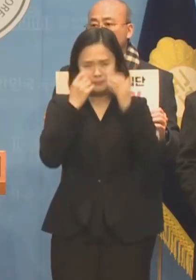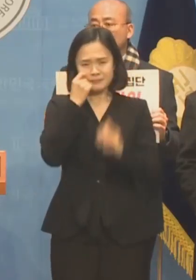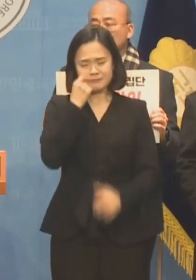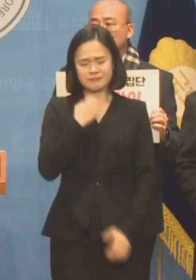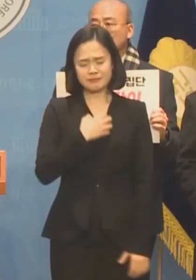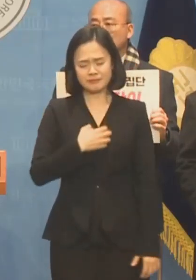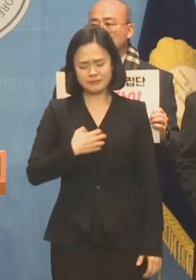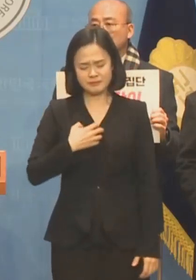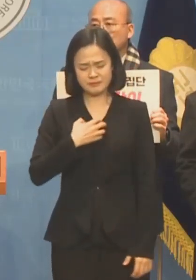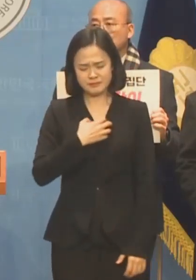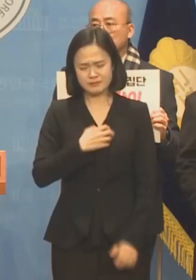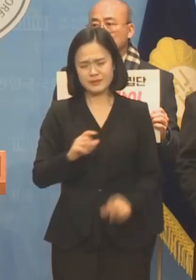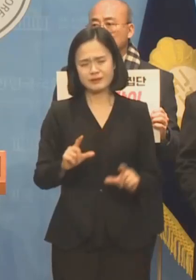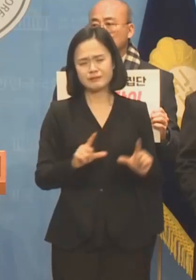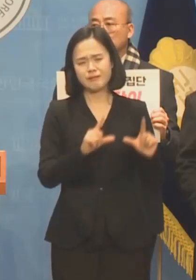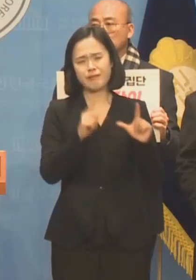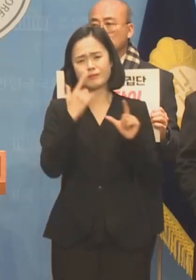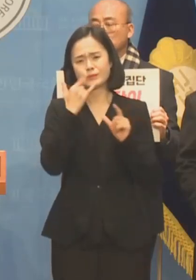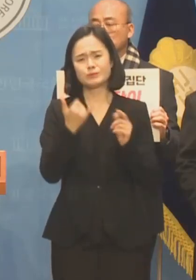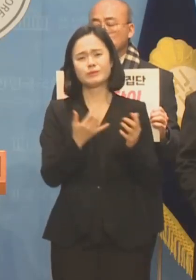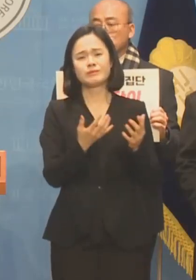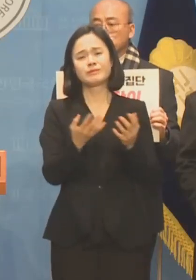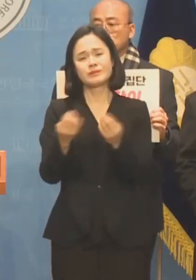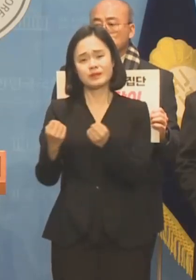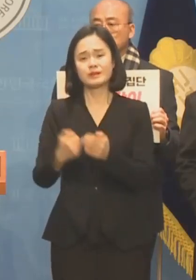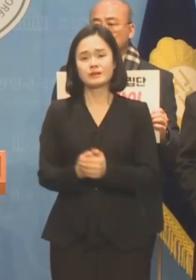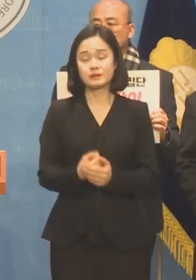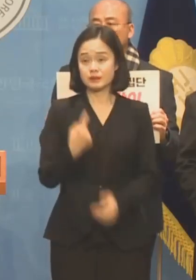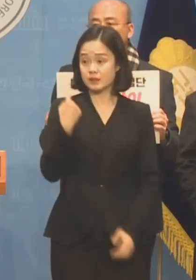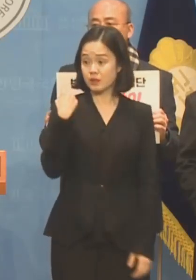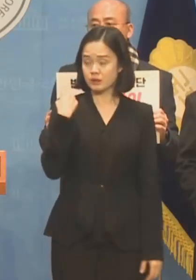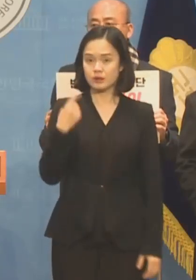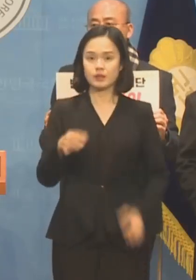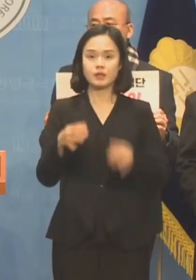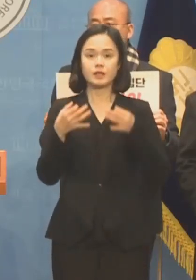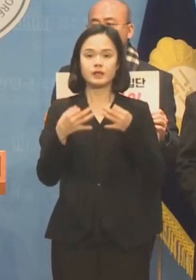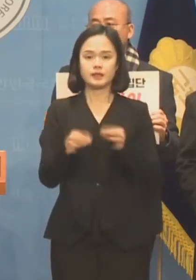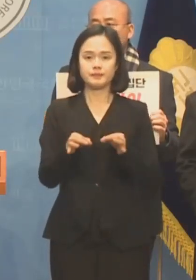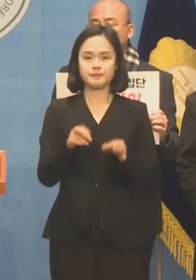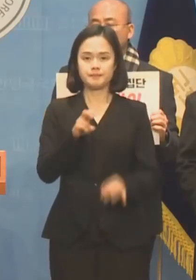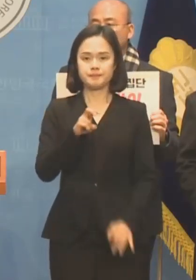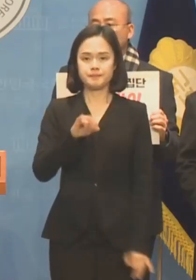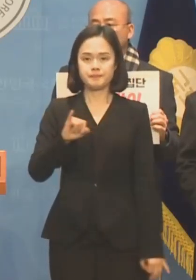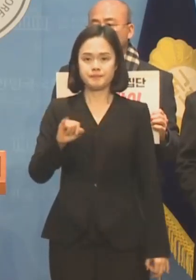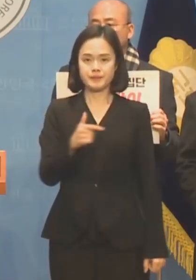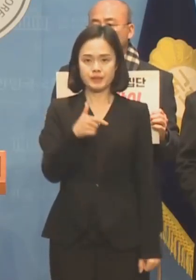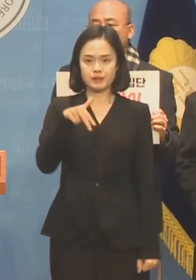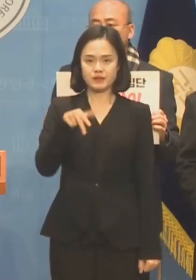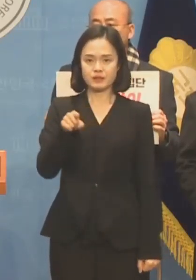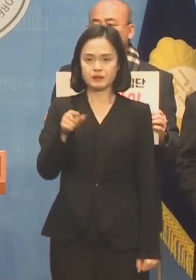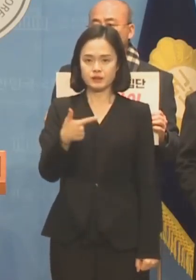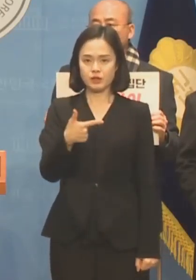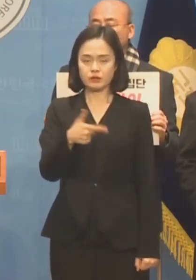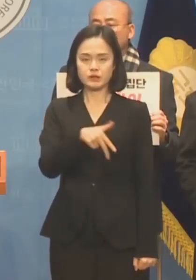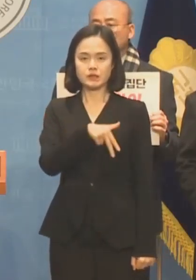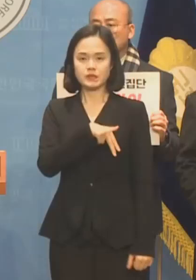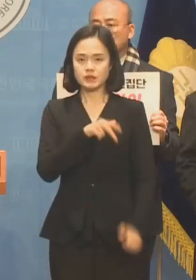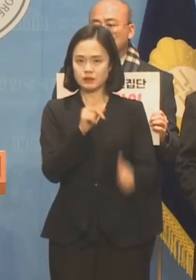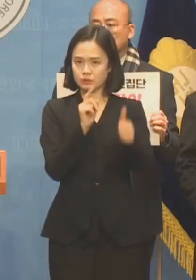것입니다. 어제 김민전 그 국회의원 그 모습을 볼 때